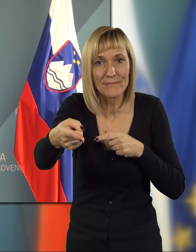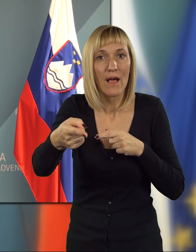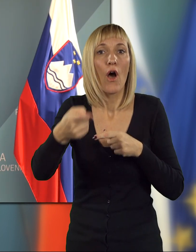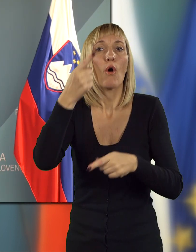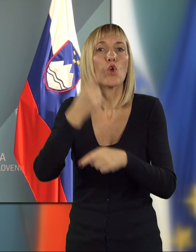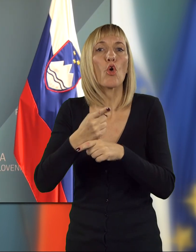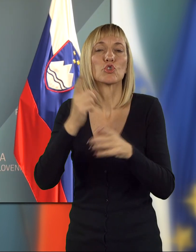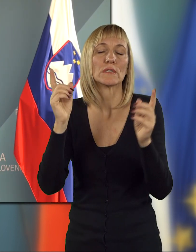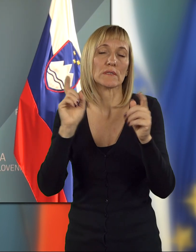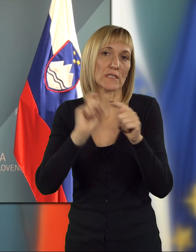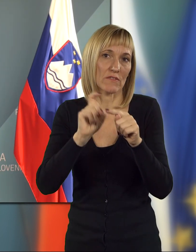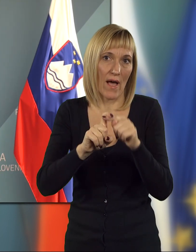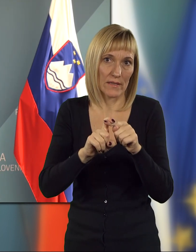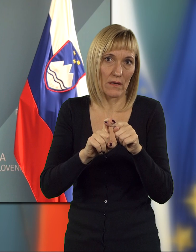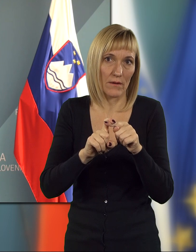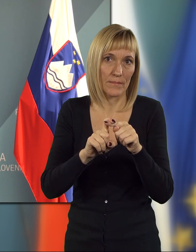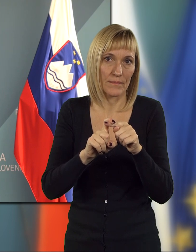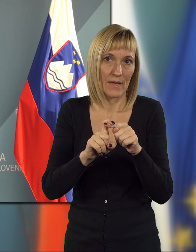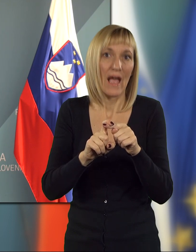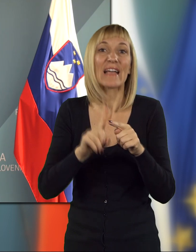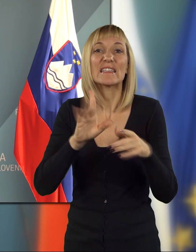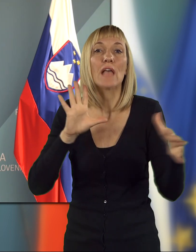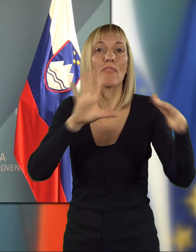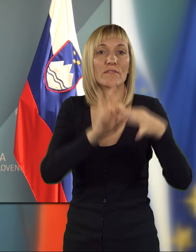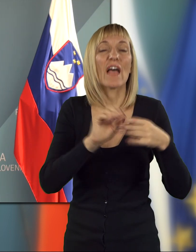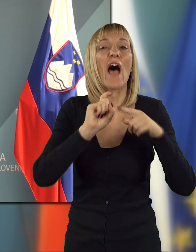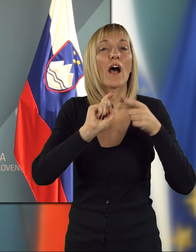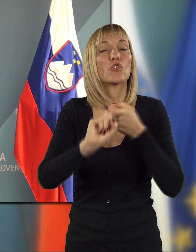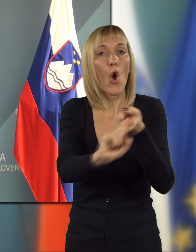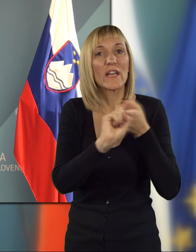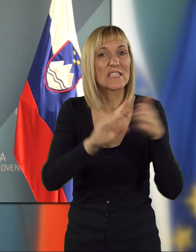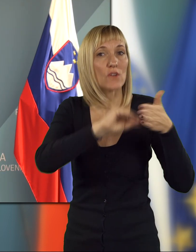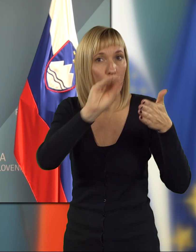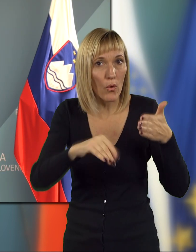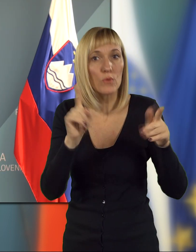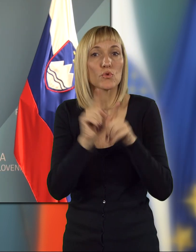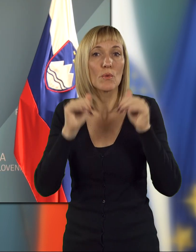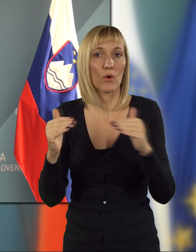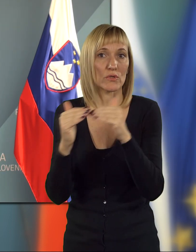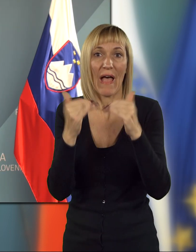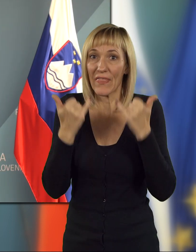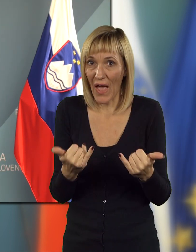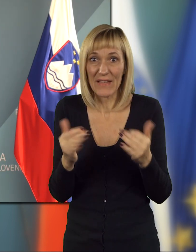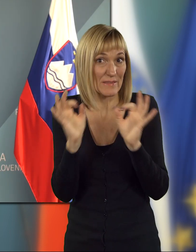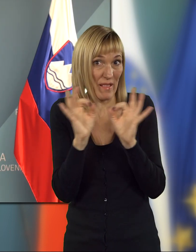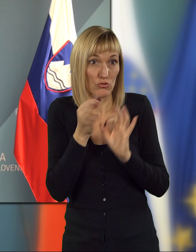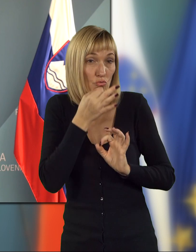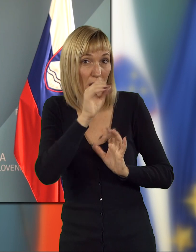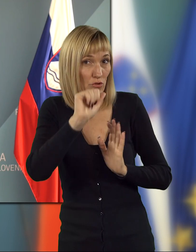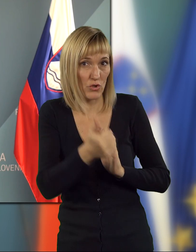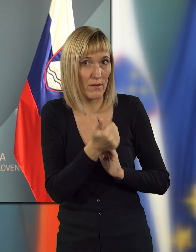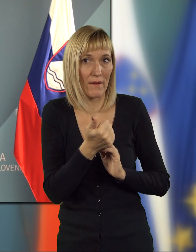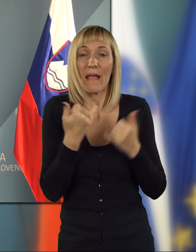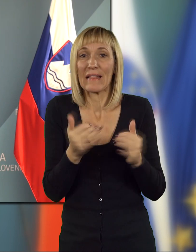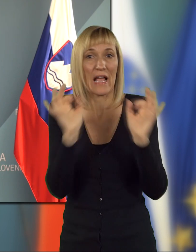koalicija vsake toliko časa o določenih stvareh, ki se navezujejo na koalicijsko pogodbo, tudi usklajuje. Danes